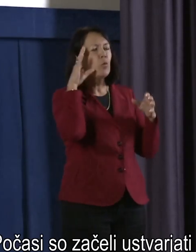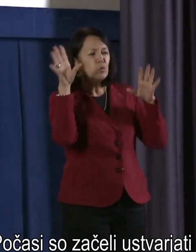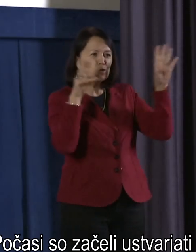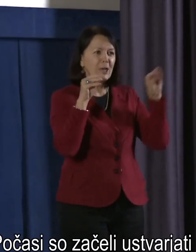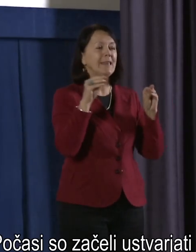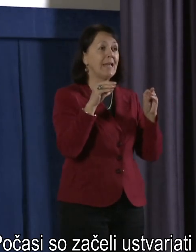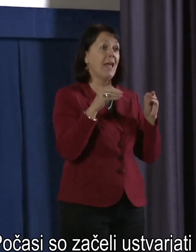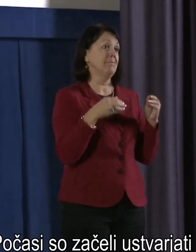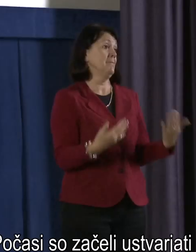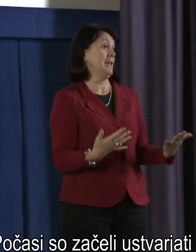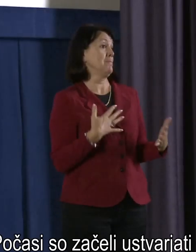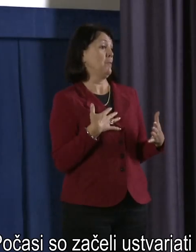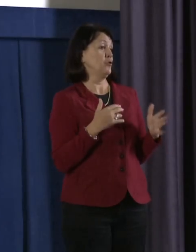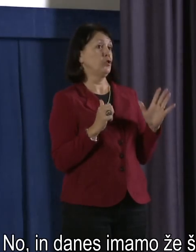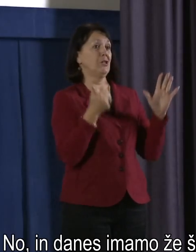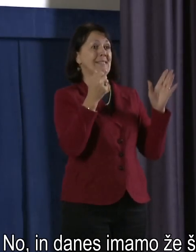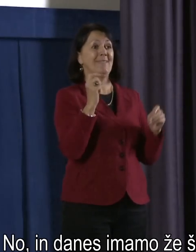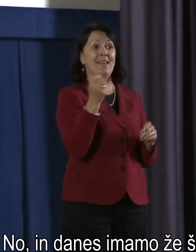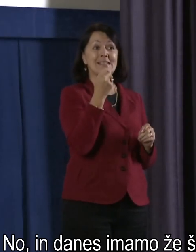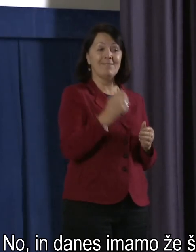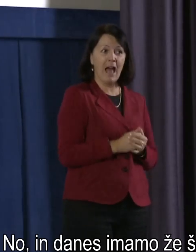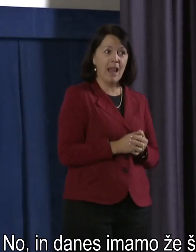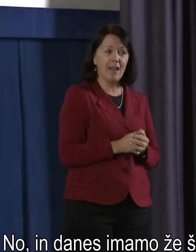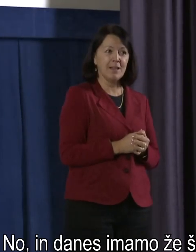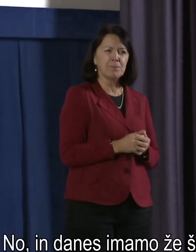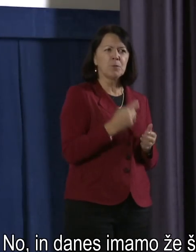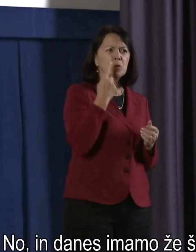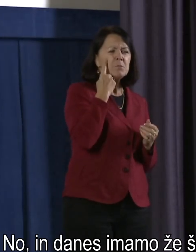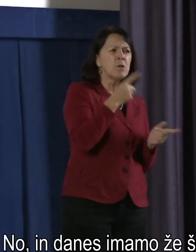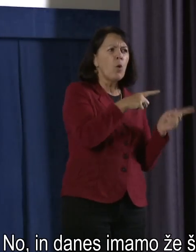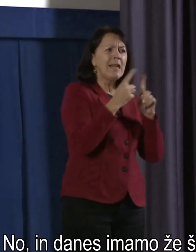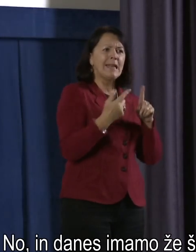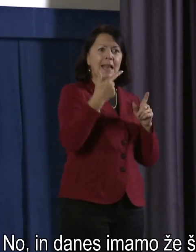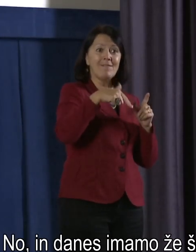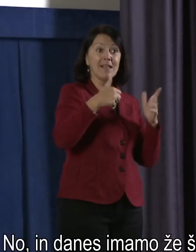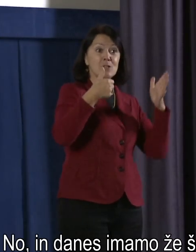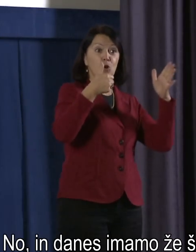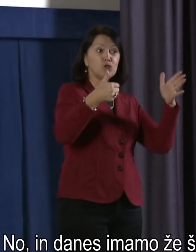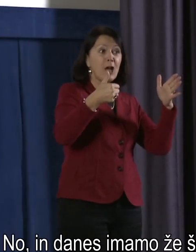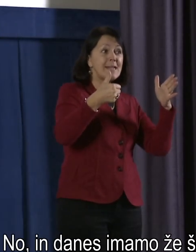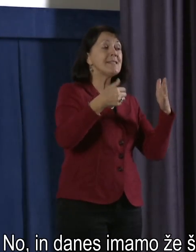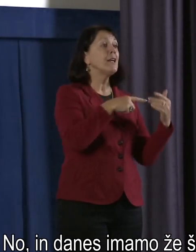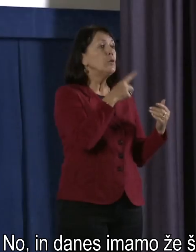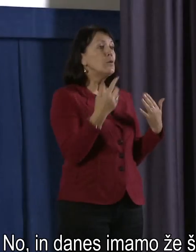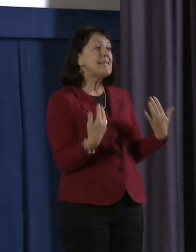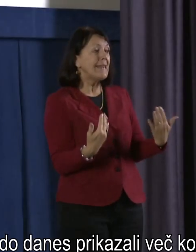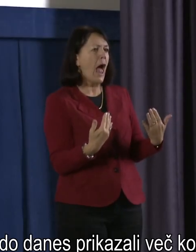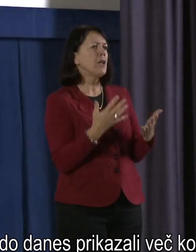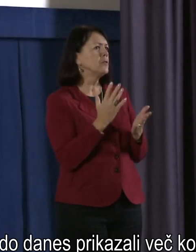filma, vaditi in nabirali smo izkušnje, no in danes imamo že 6. filmski festival. Mislim, da od leta 2006